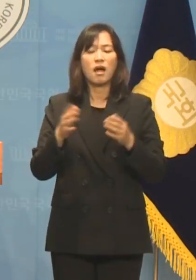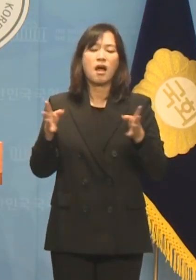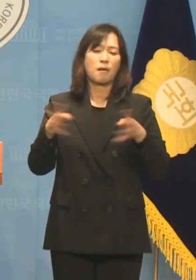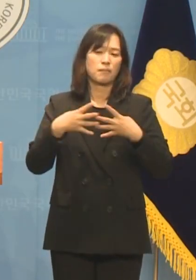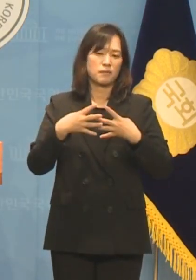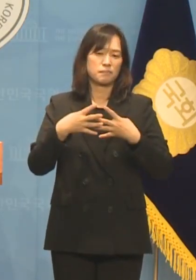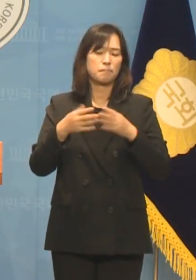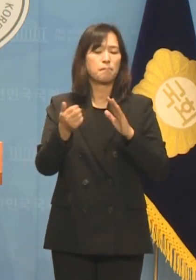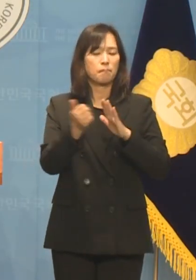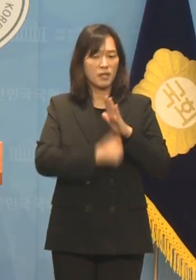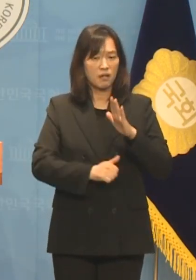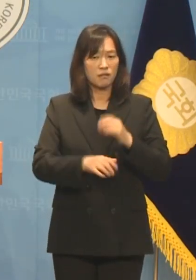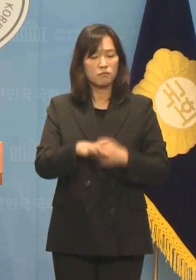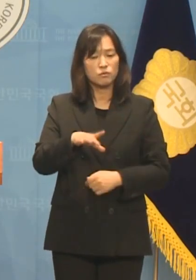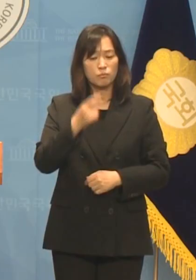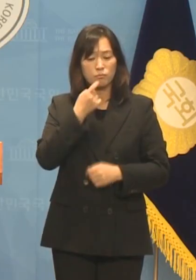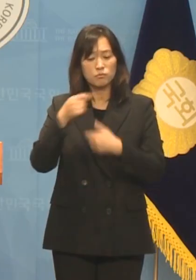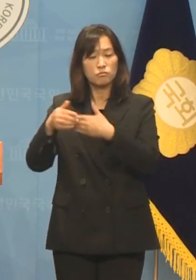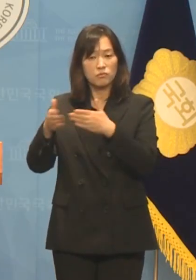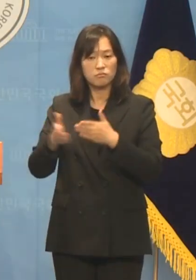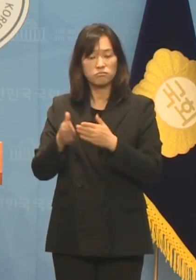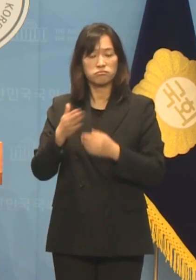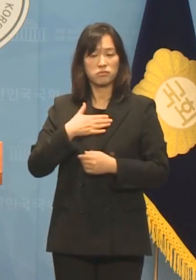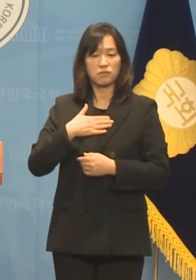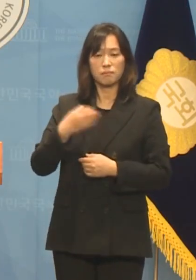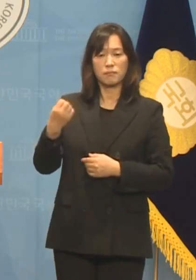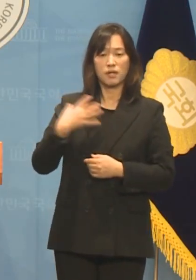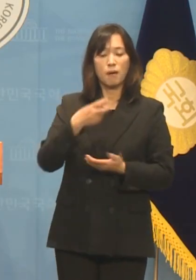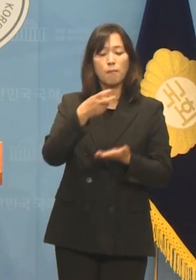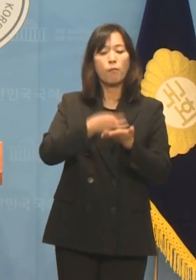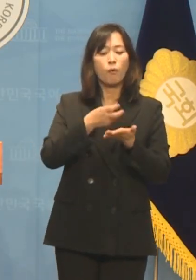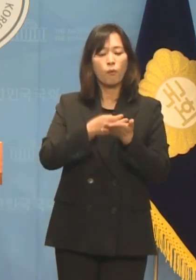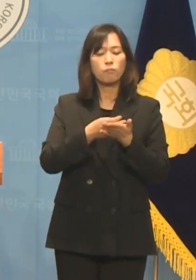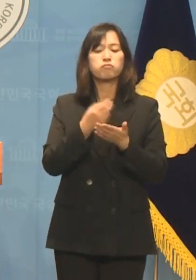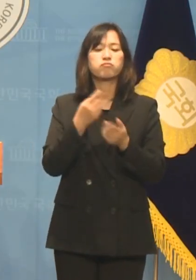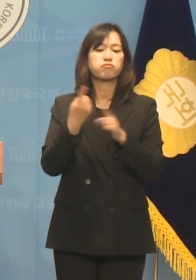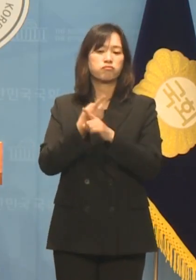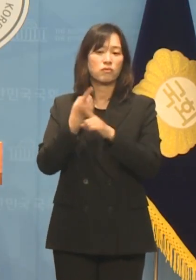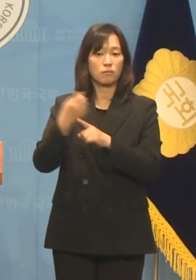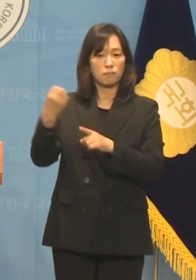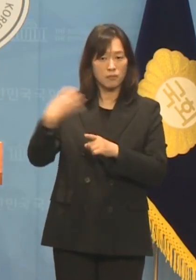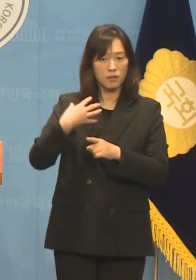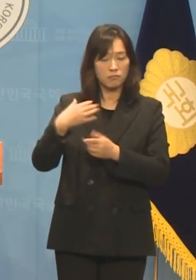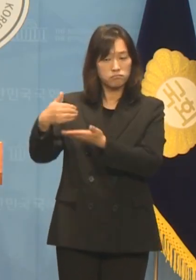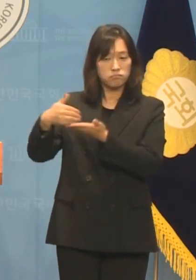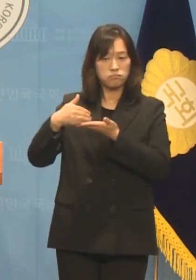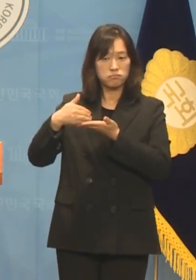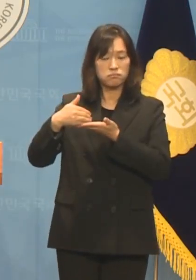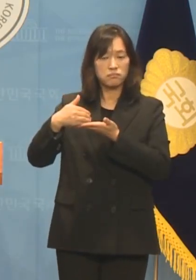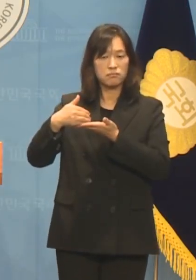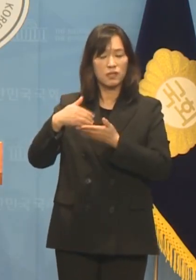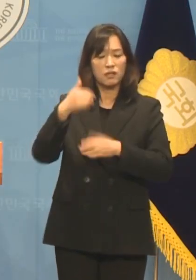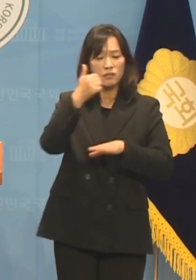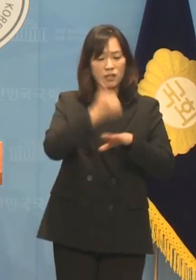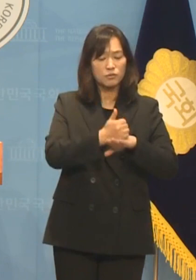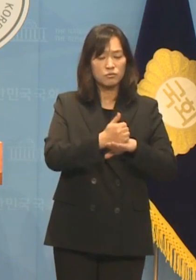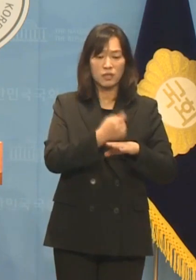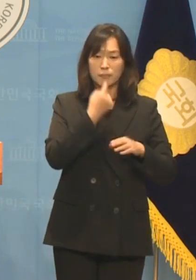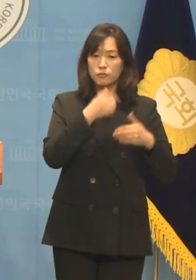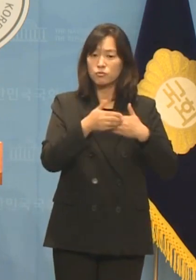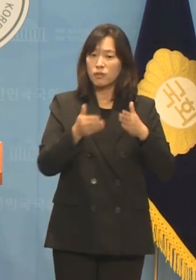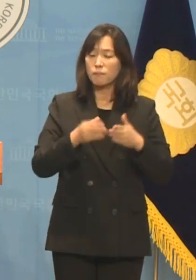실패했습니다. 처음에 민주당은 제게 법을 보완하자고 제안했습니다. 나중에